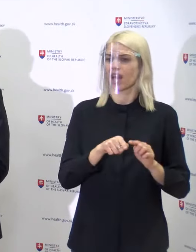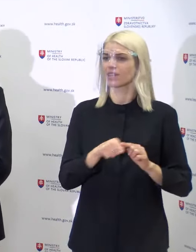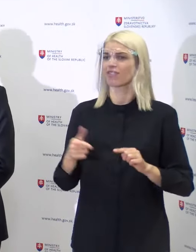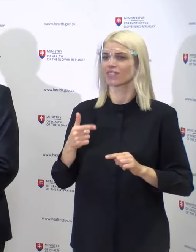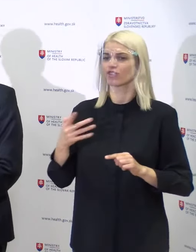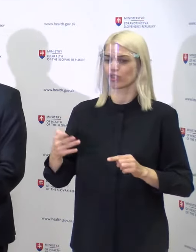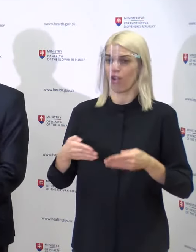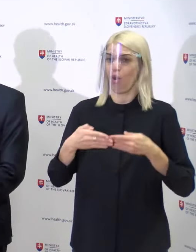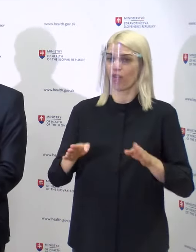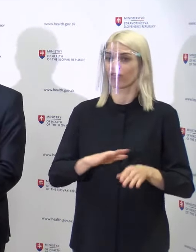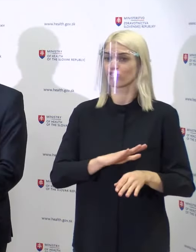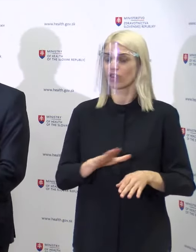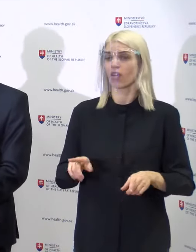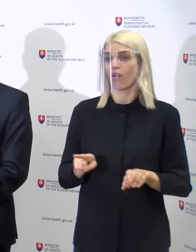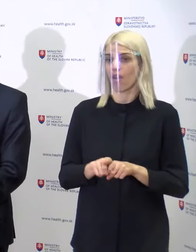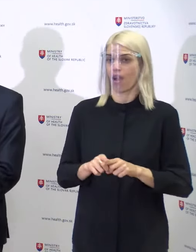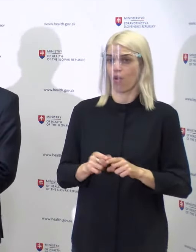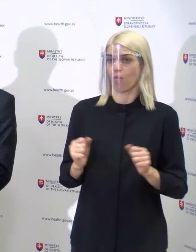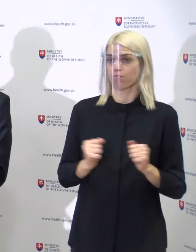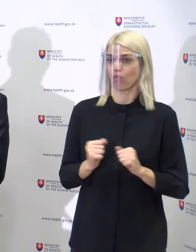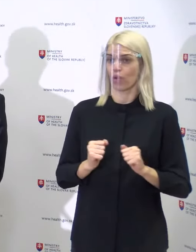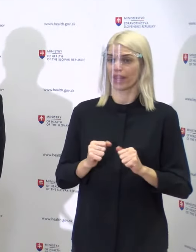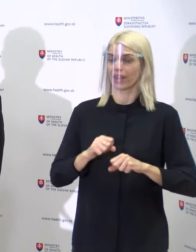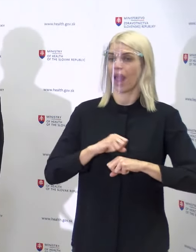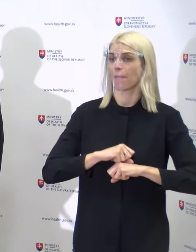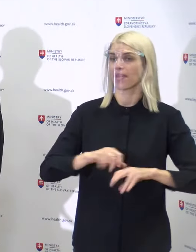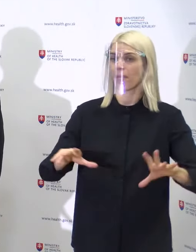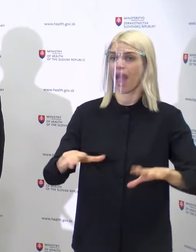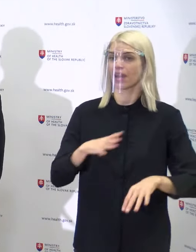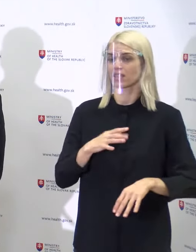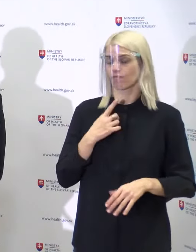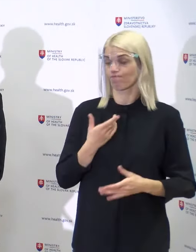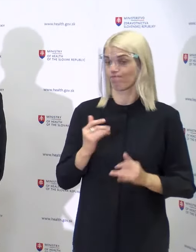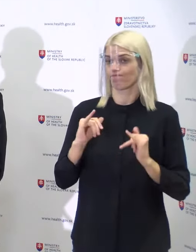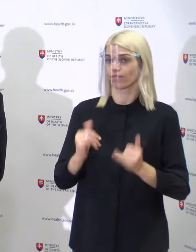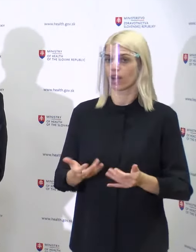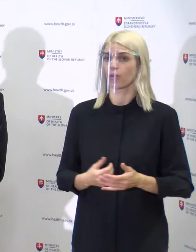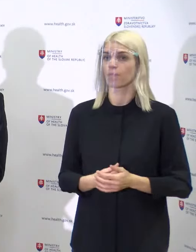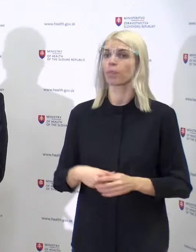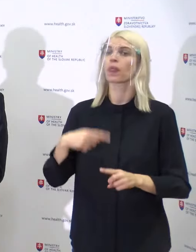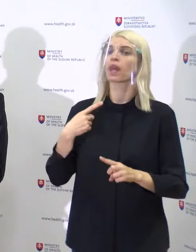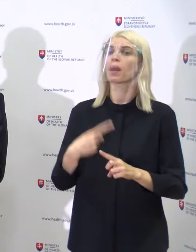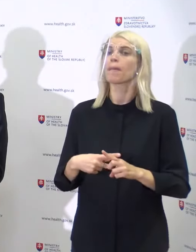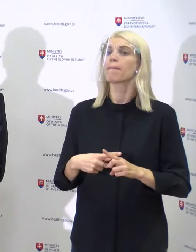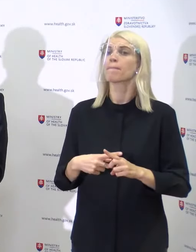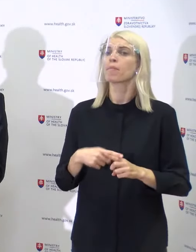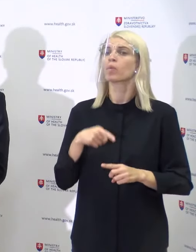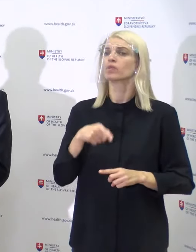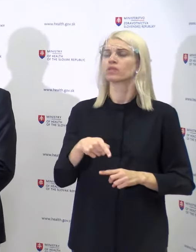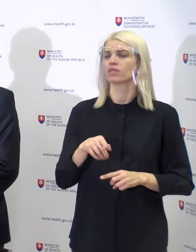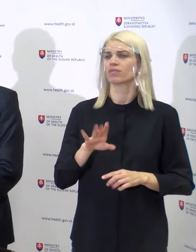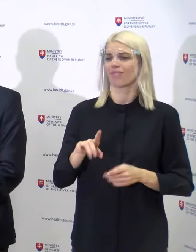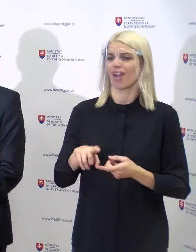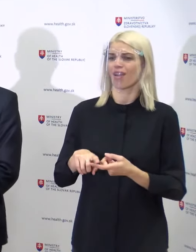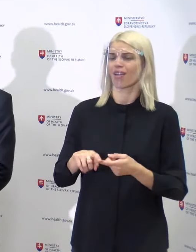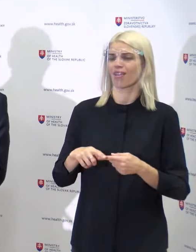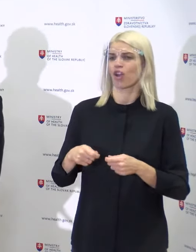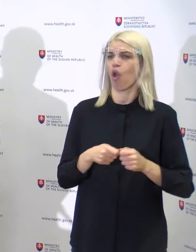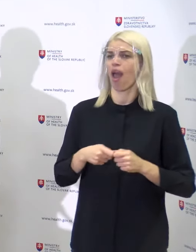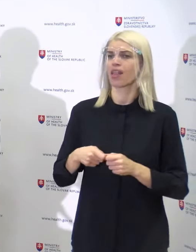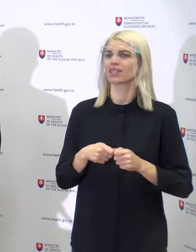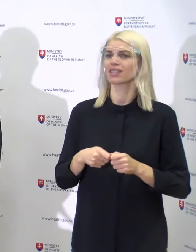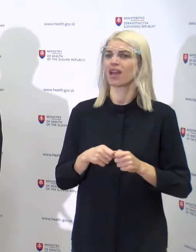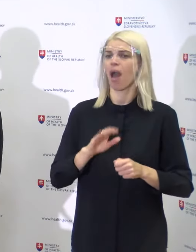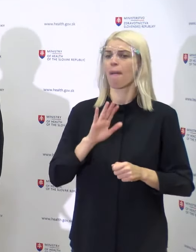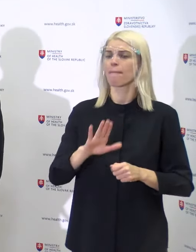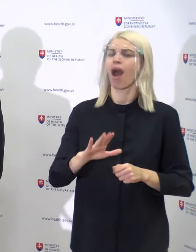tak. Ak sa ešte môžem spýtať, váš jeden koaličný partner, alebo ešte tej Vajmal vyhrali voči tomu, že by sa malo predlžovať